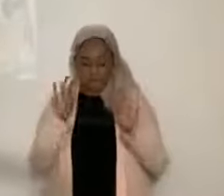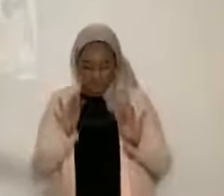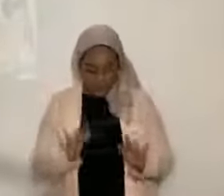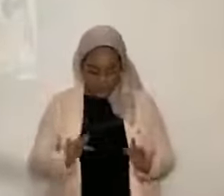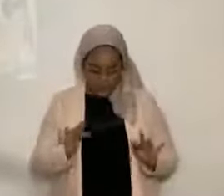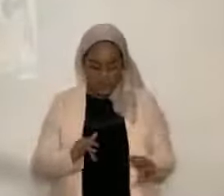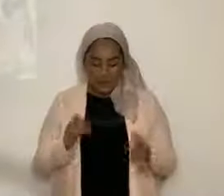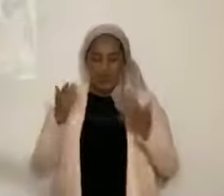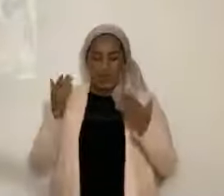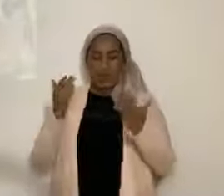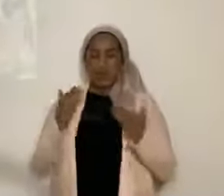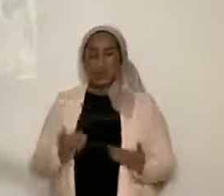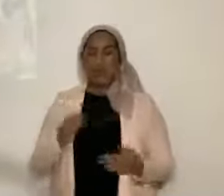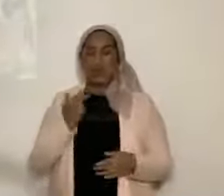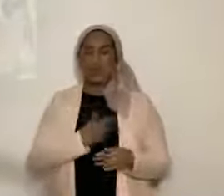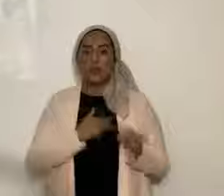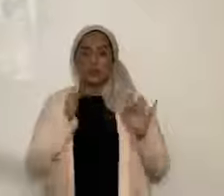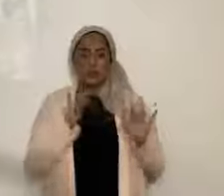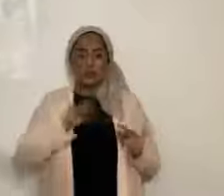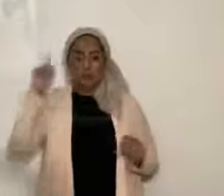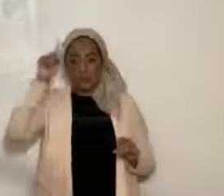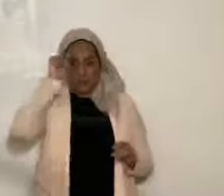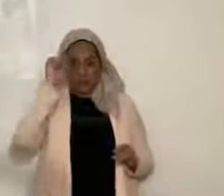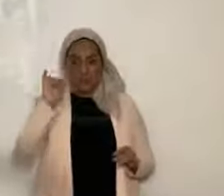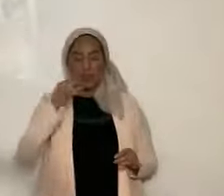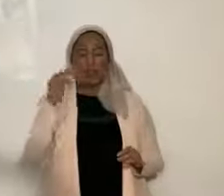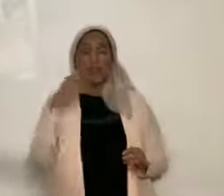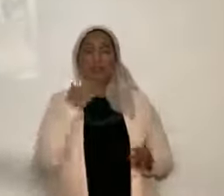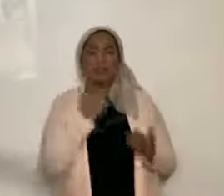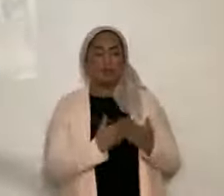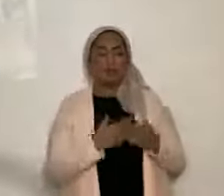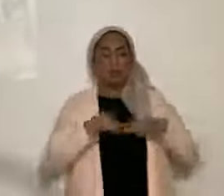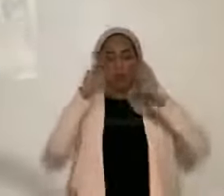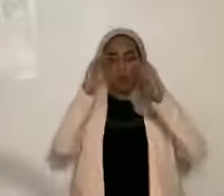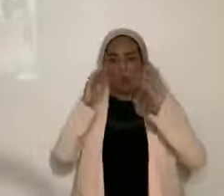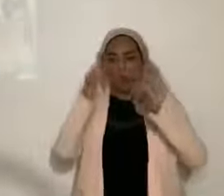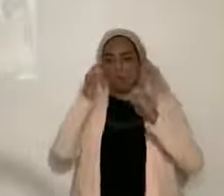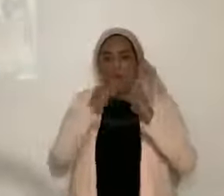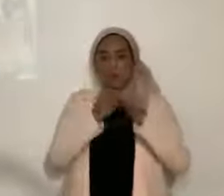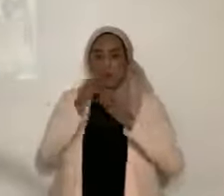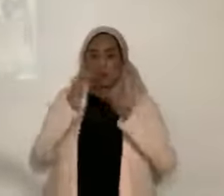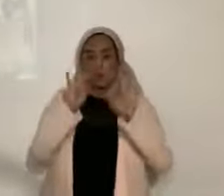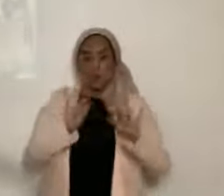consolación, subrayen eso, eterna y buena esperanza por gracia,